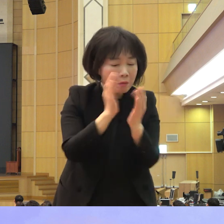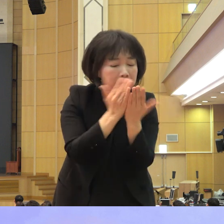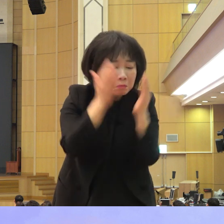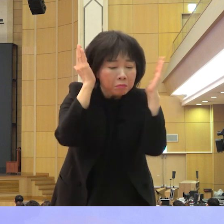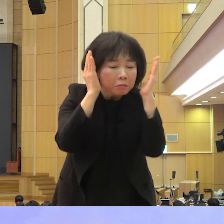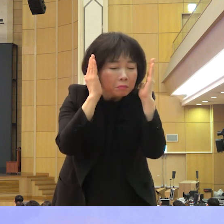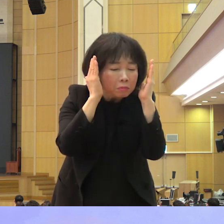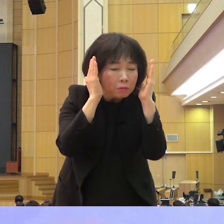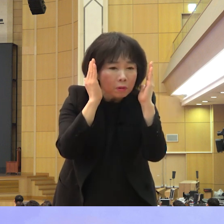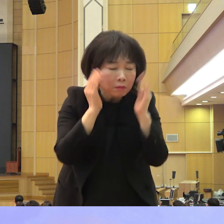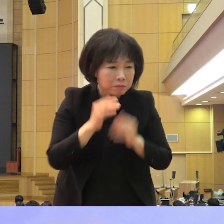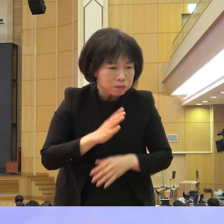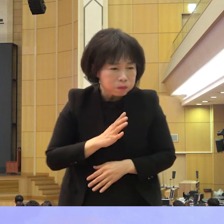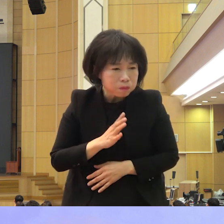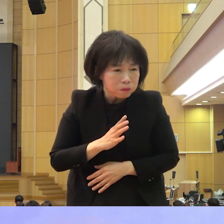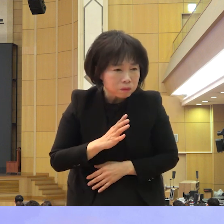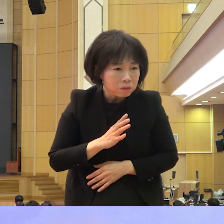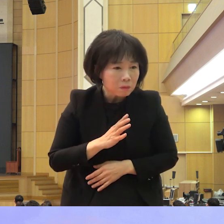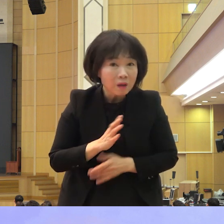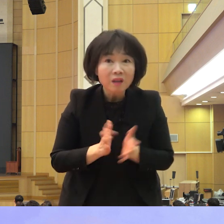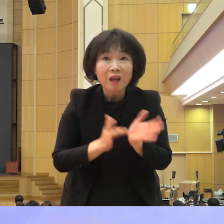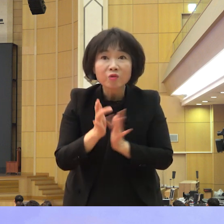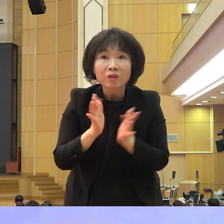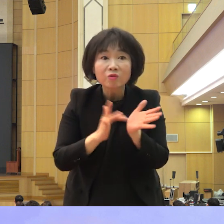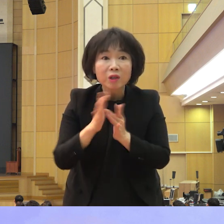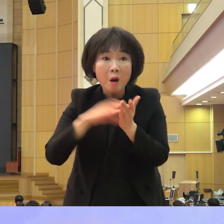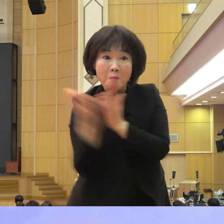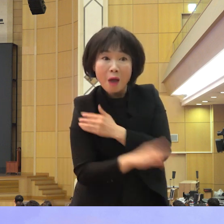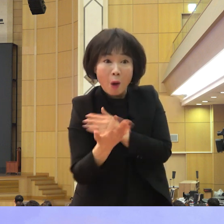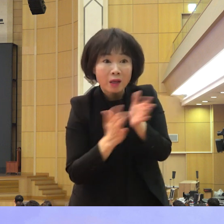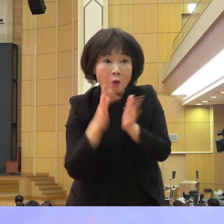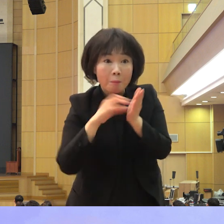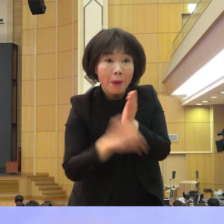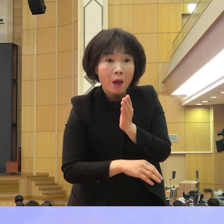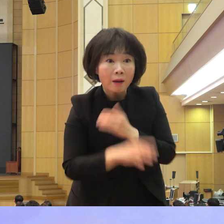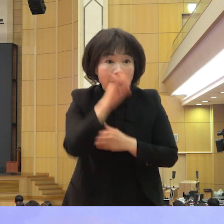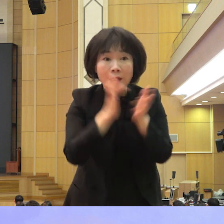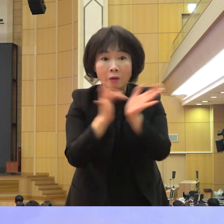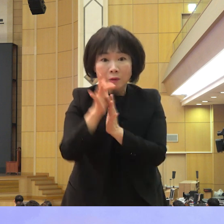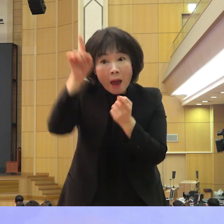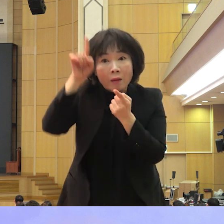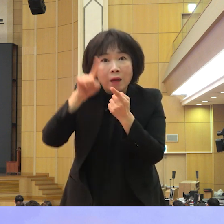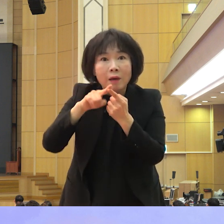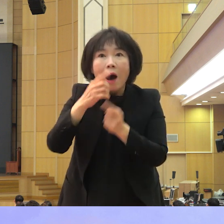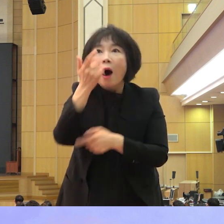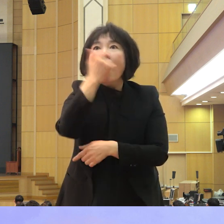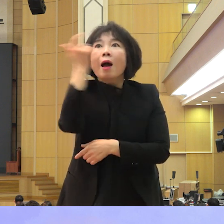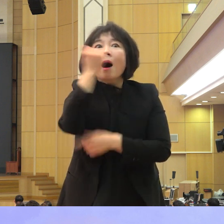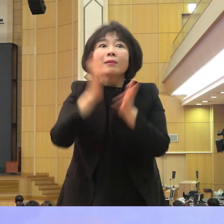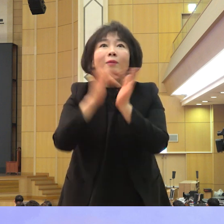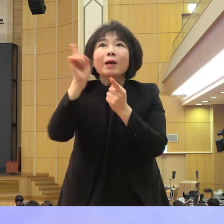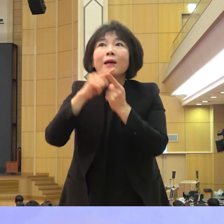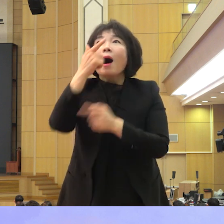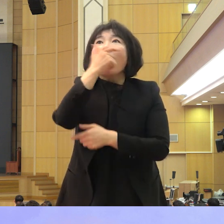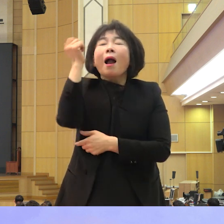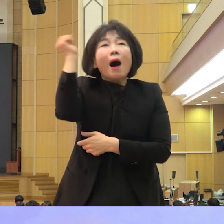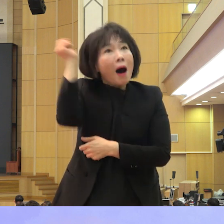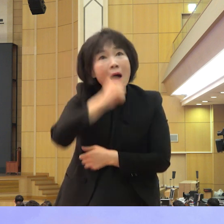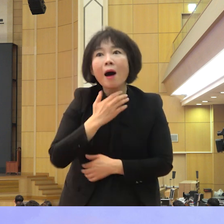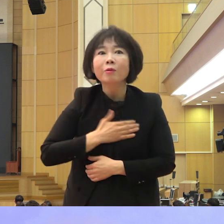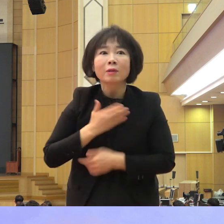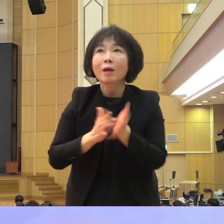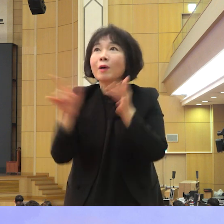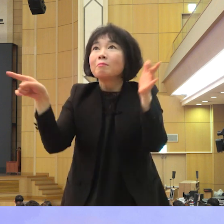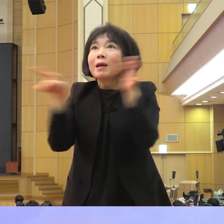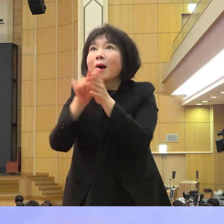성경을 아는 것이 아니라 성경을 알면 예수를 알아야 되는 것입니다. 성경을 통해서 예수를 알고 예수를